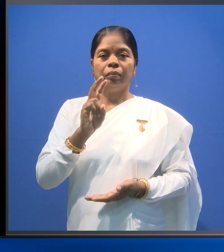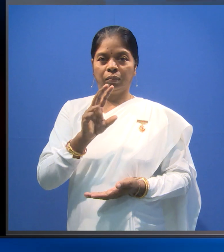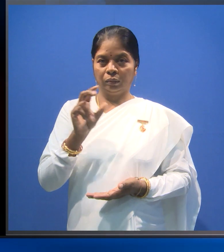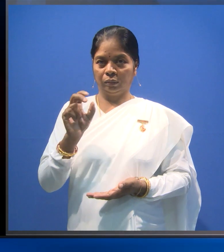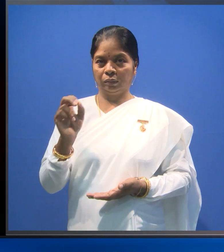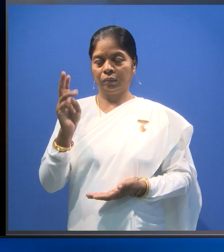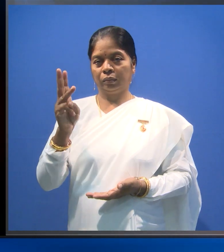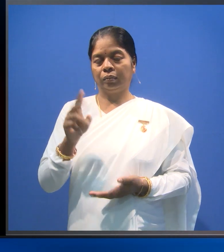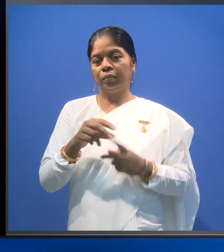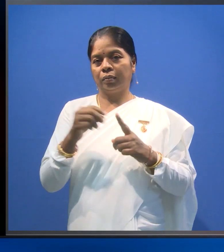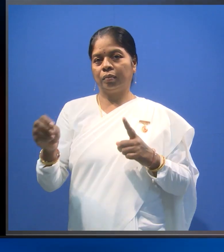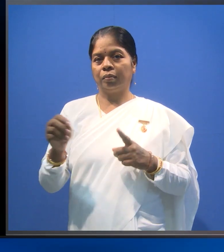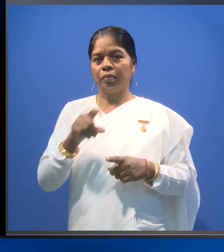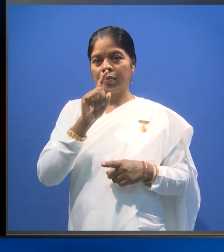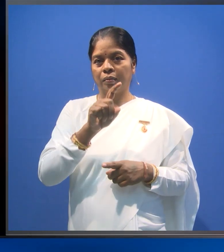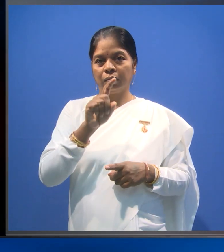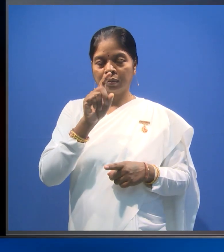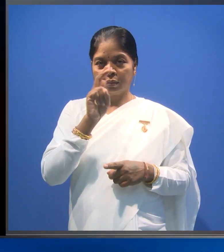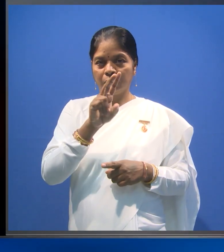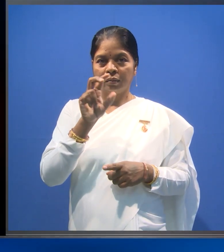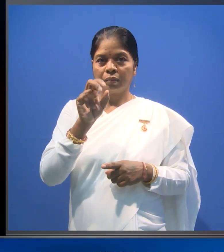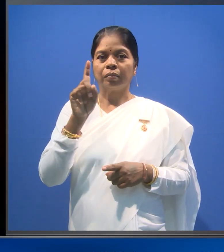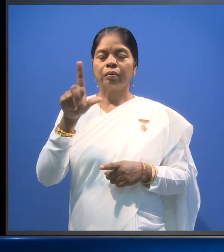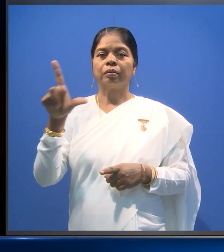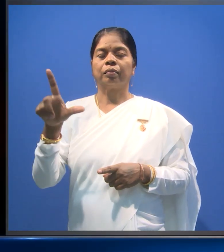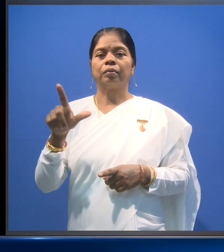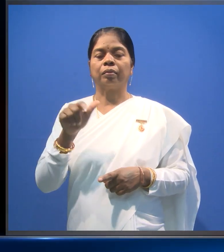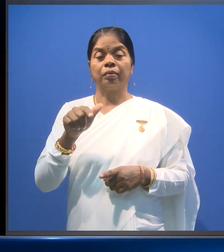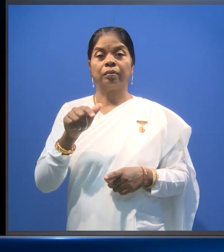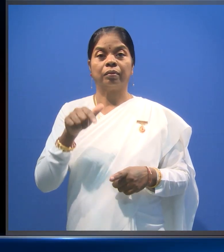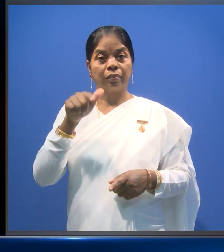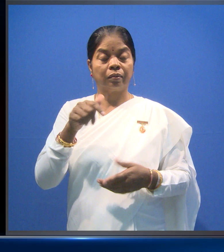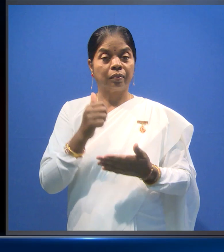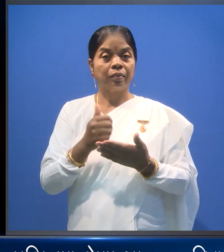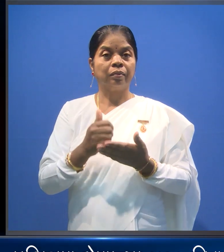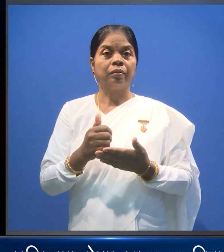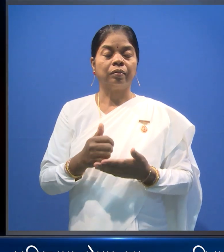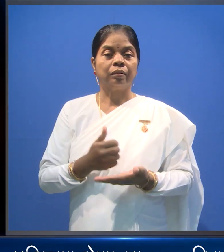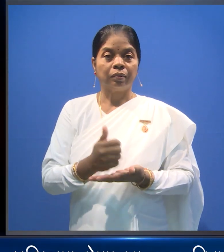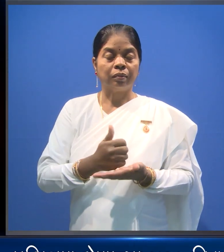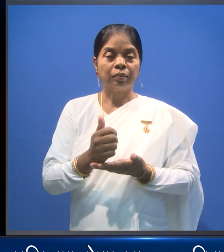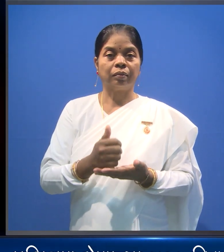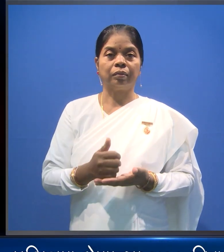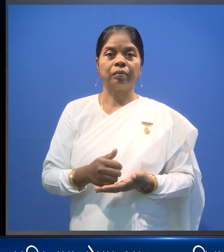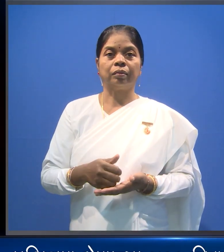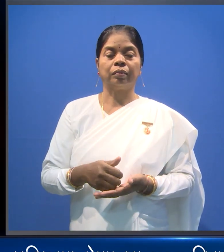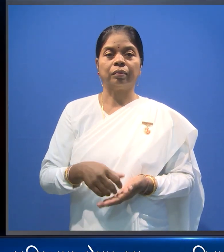2003 पासून 2017 या कालावधीत या संस्थेतून प्रशिक्षण